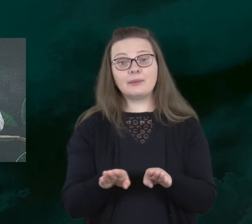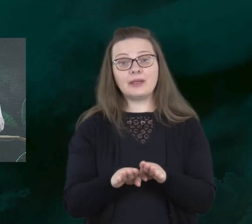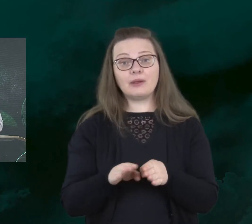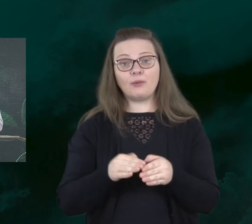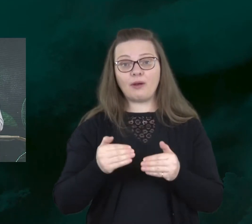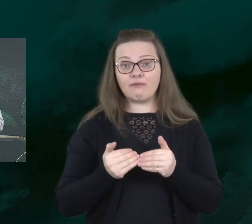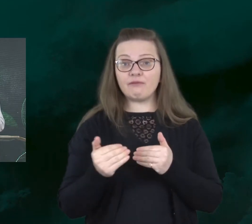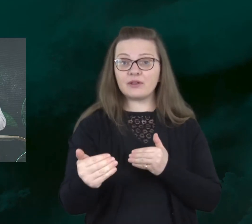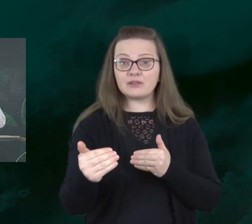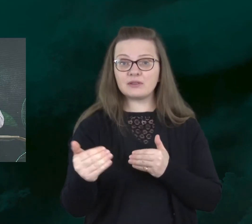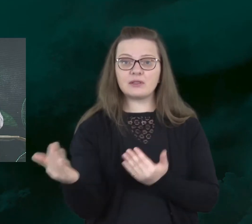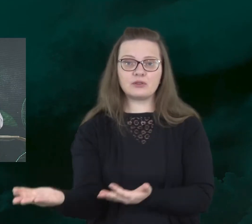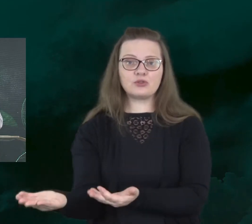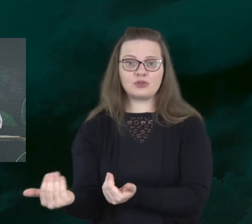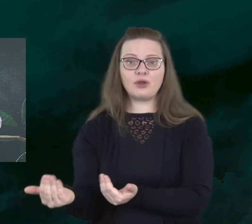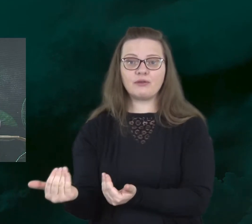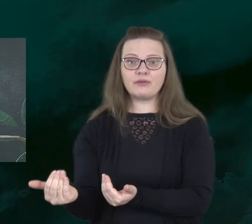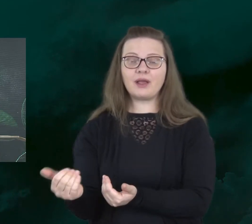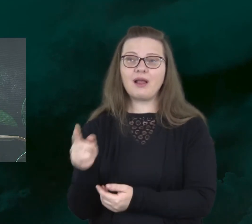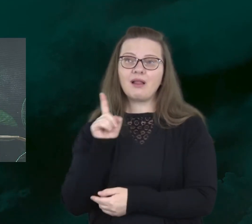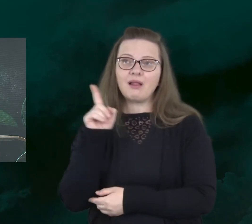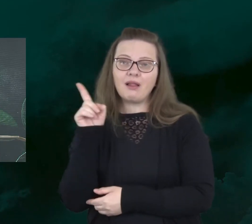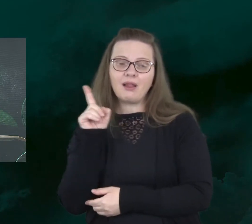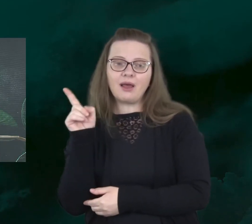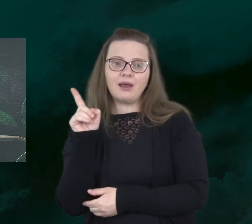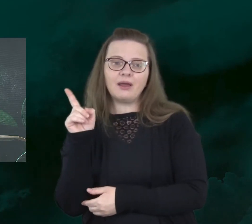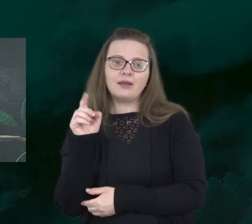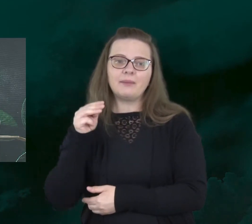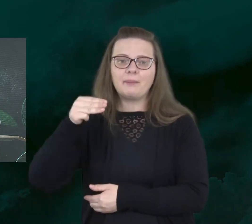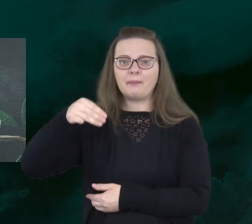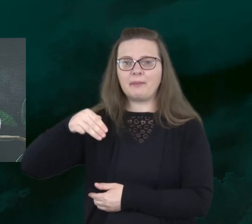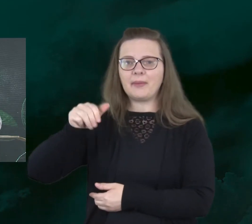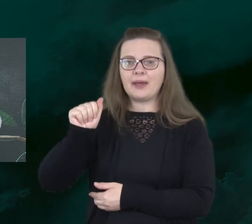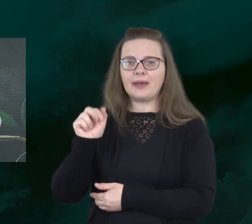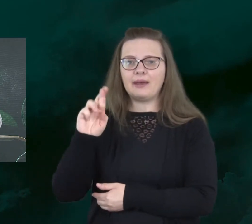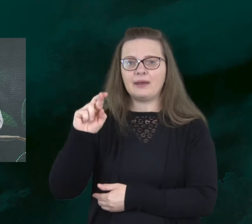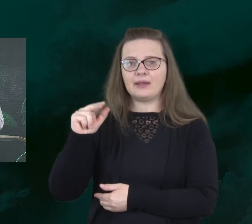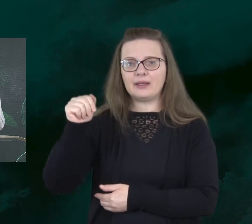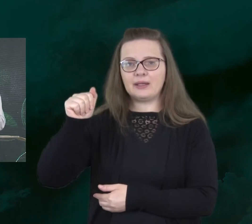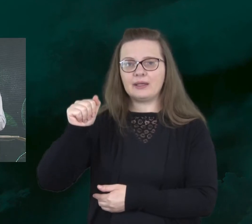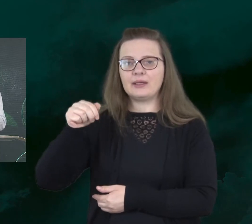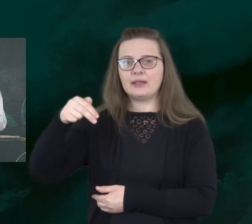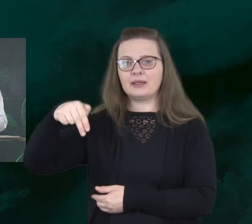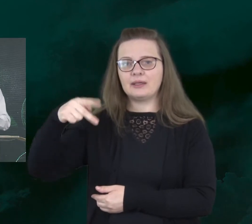no Maranhão, na região de São Luís. Quando